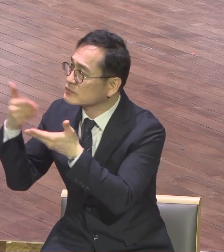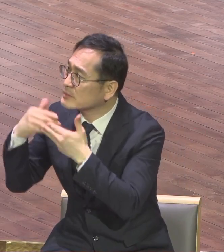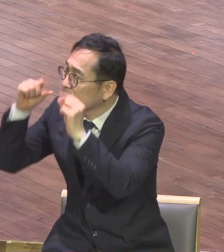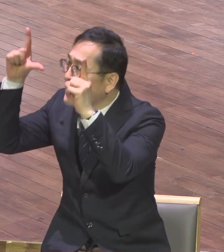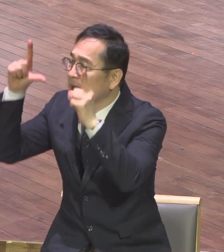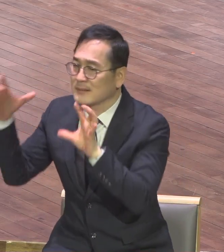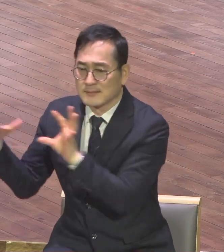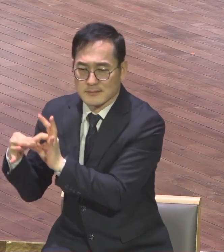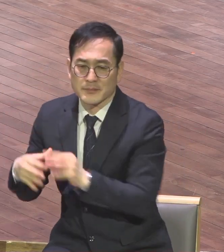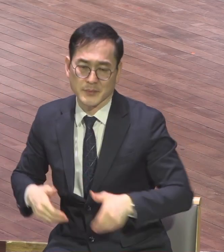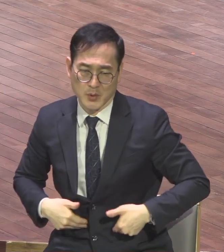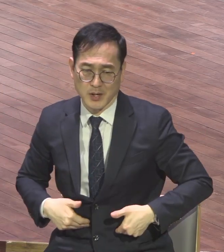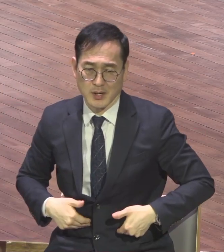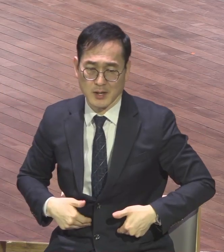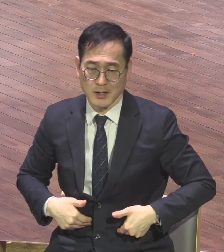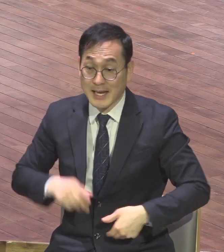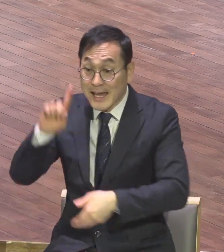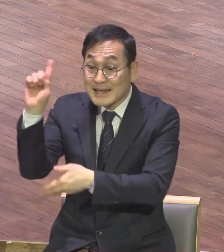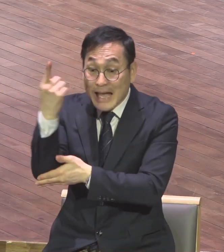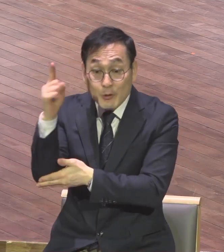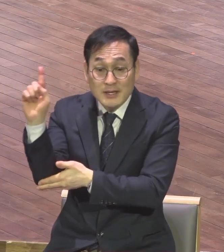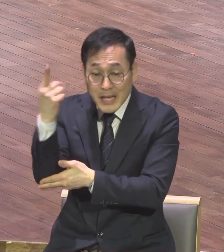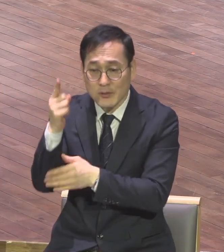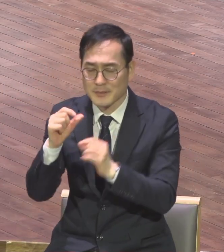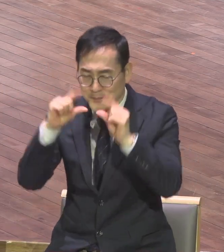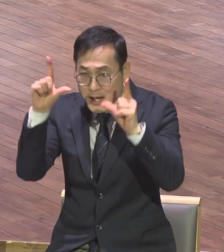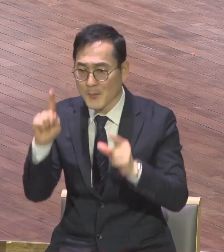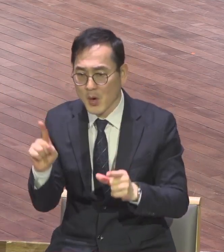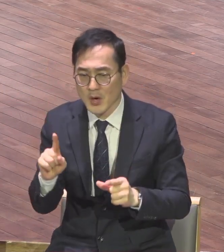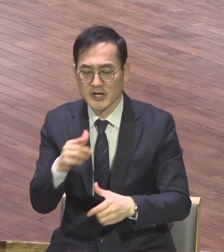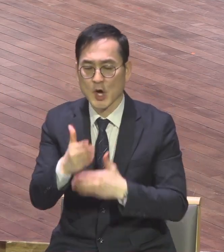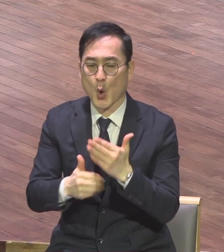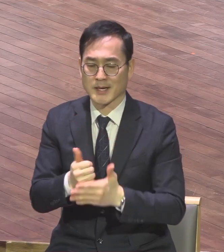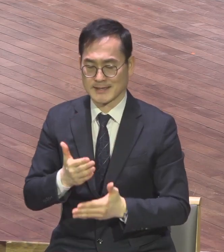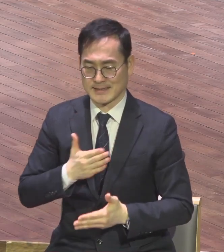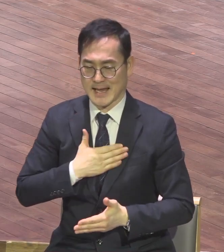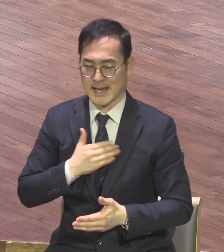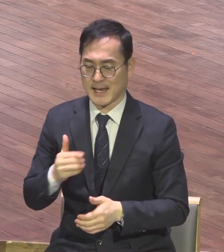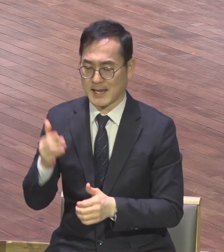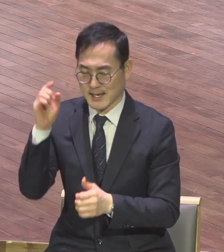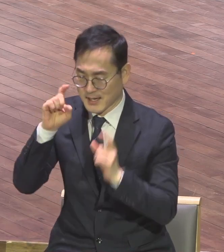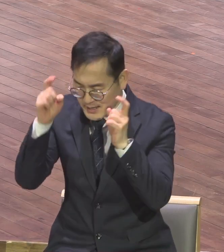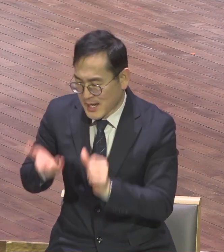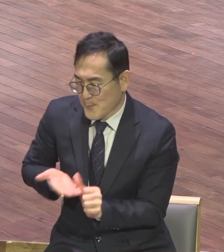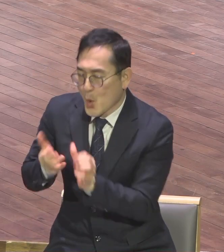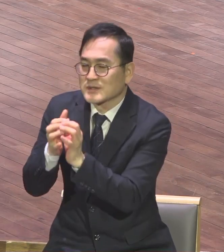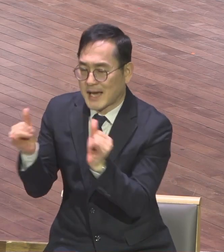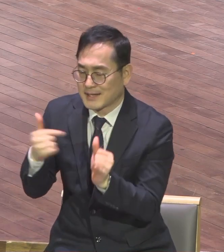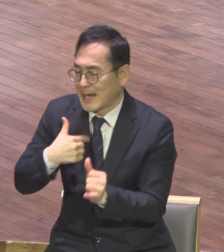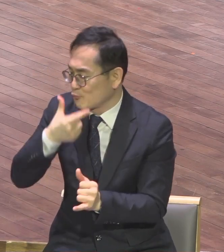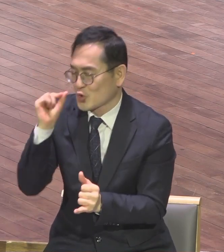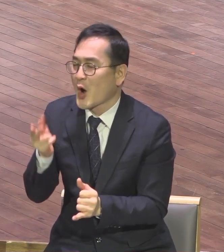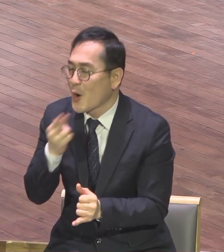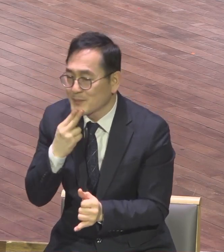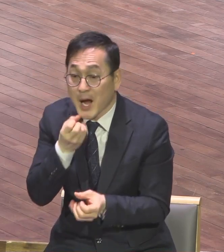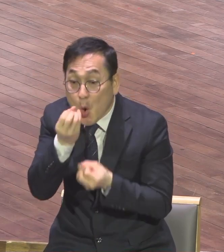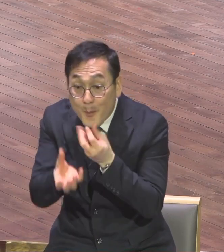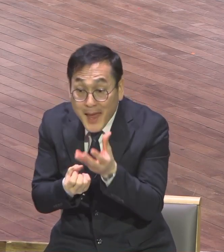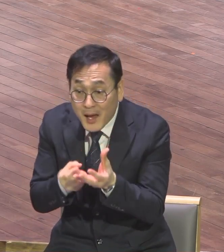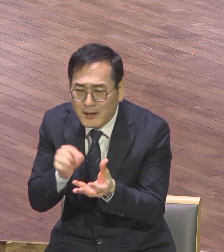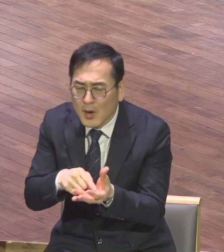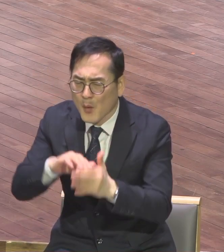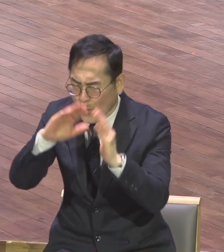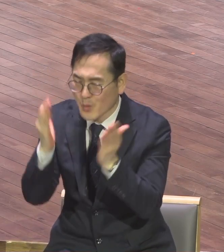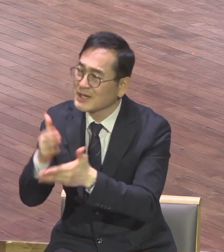고백했던 여호와는 나의 목자시니 내가 부족함이 없다는 고백은 대단한 고백이 아니라 당연한 고백입니다. 모든 가서 가졌으니까요.